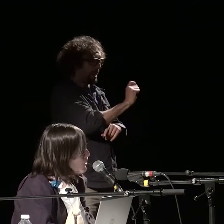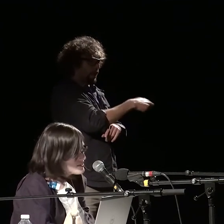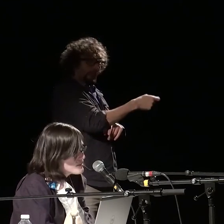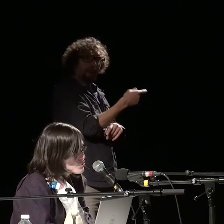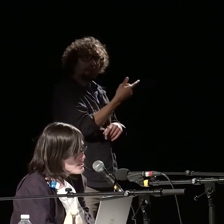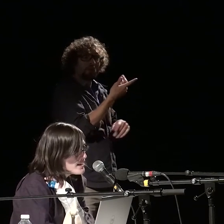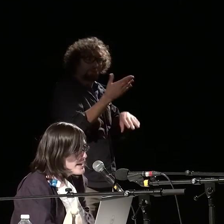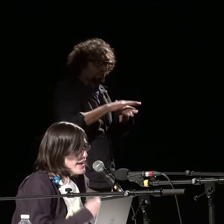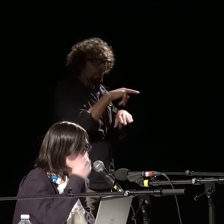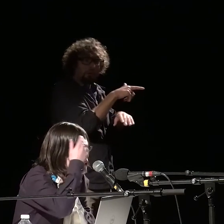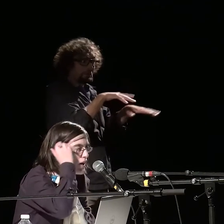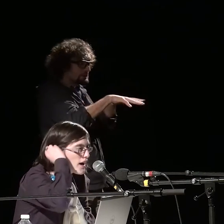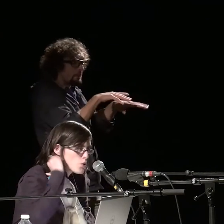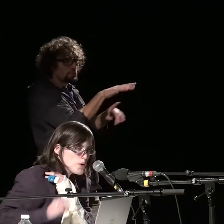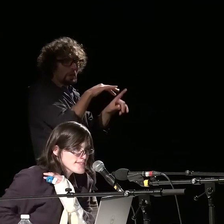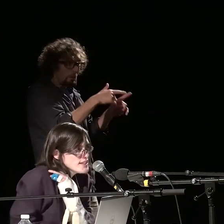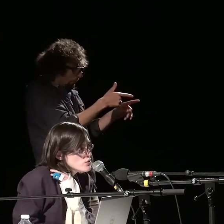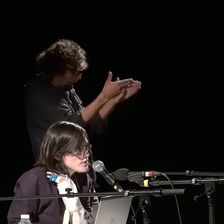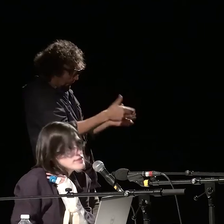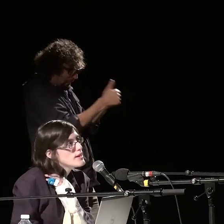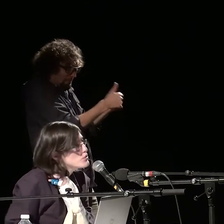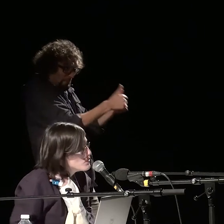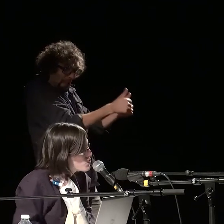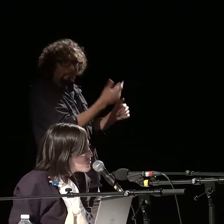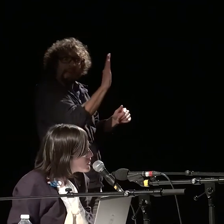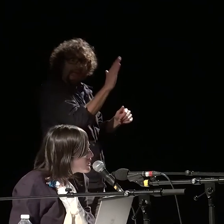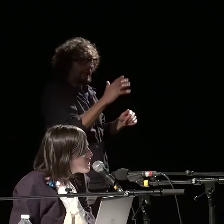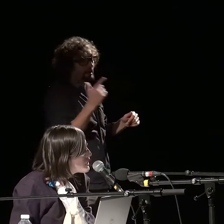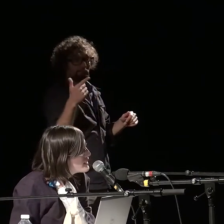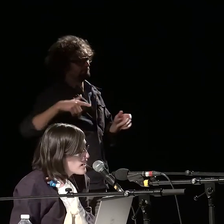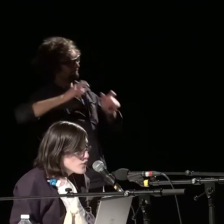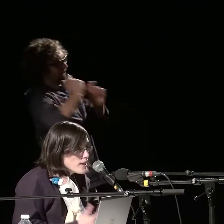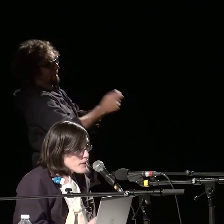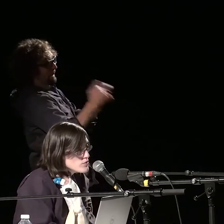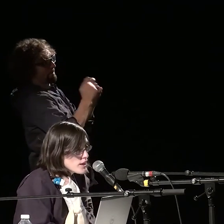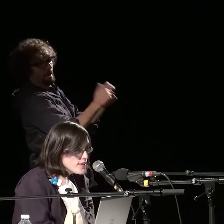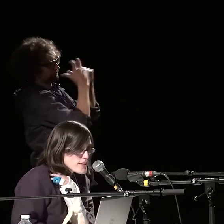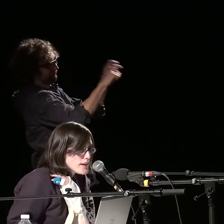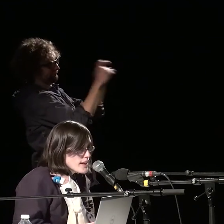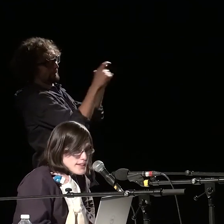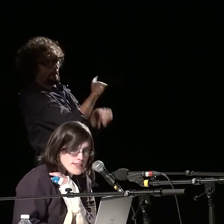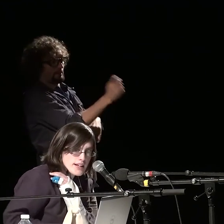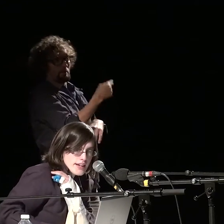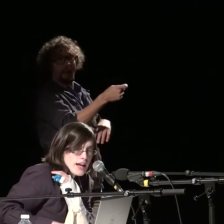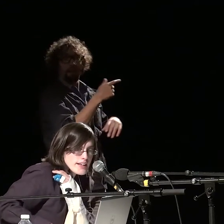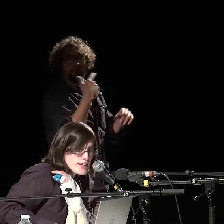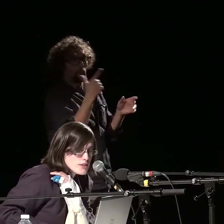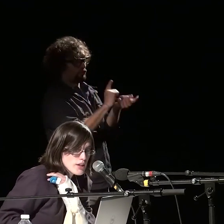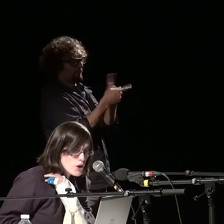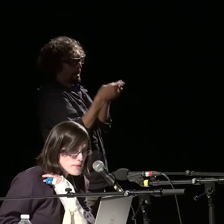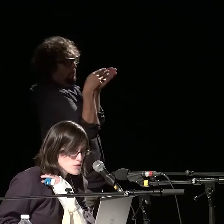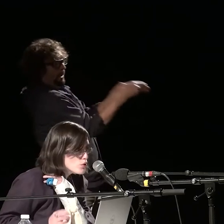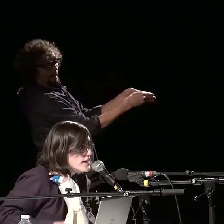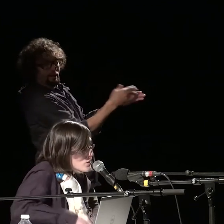qui est déviant par rapport à un système social, et qu'on va coincer dans ce système de déviance. C'est qu'en fait, la prison, ce qu'elle fait, c'est qu'elle crée elle crée